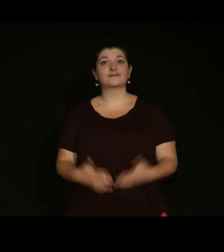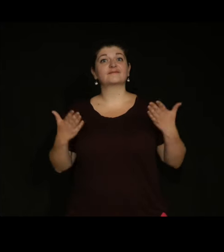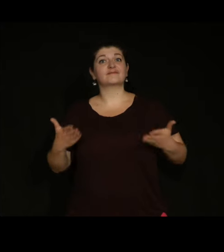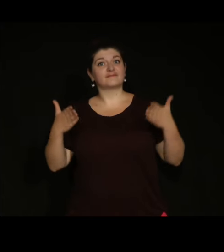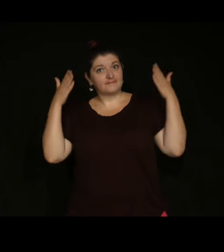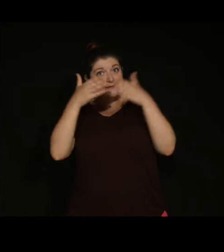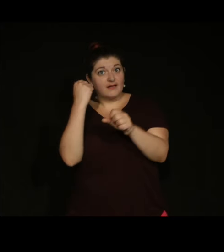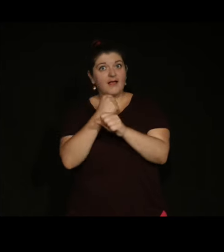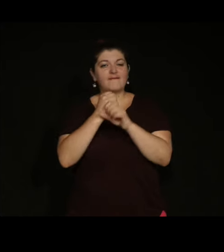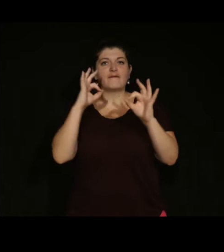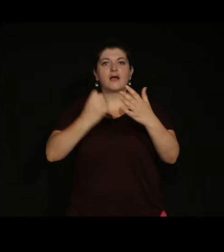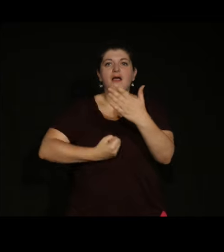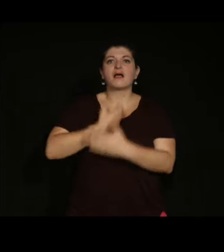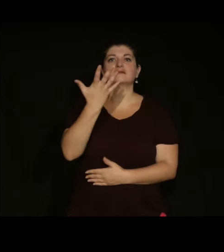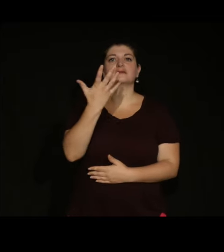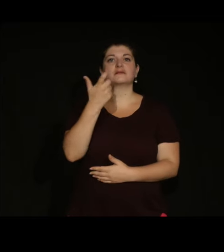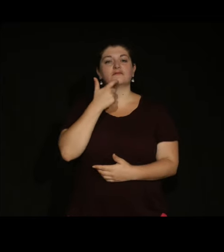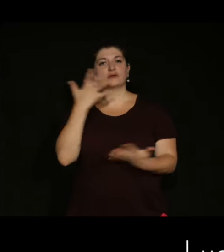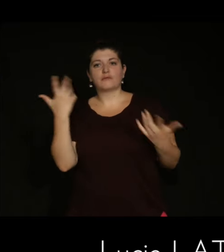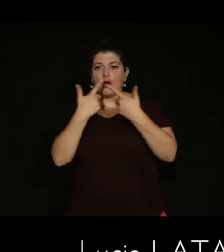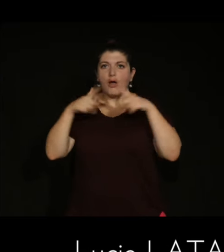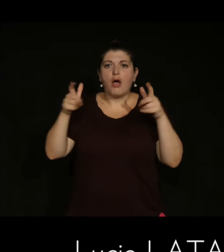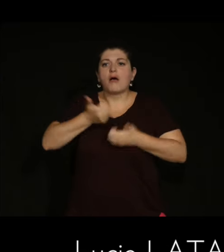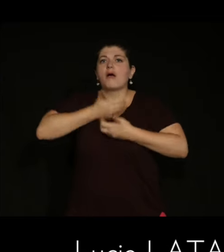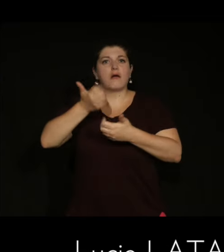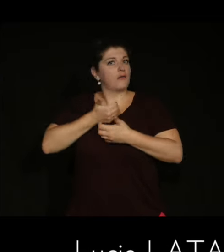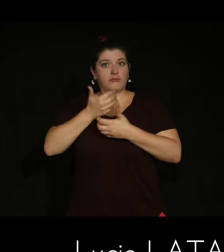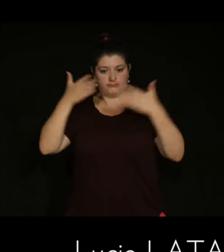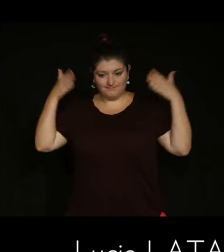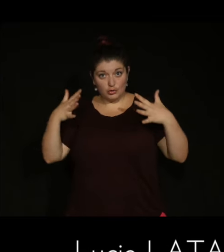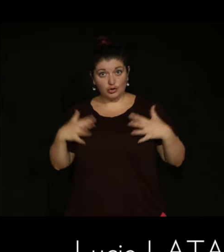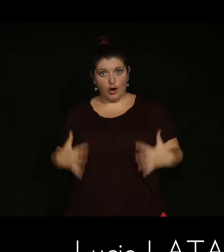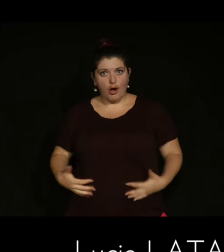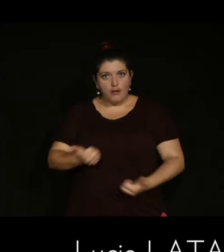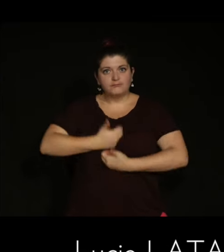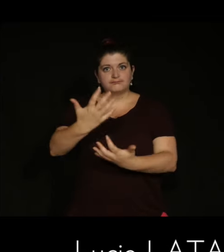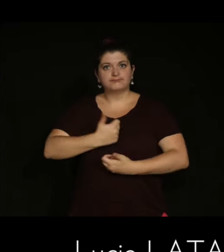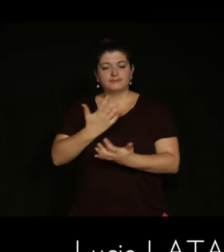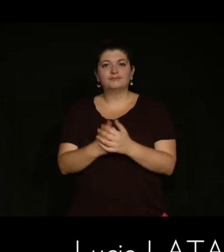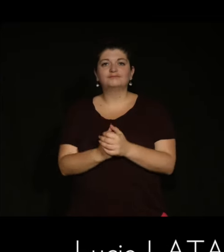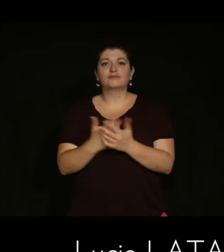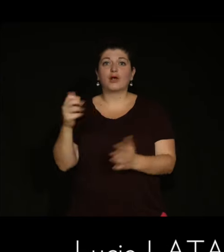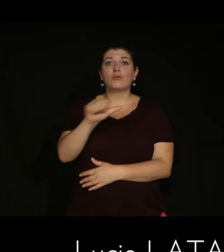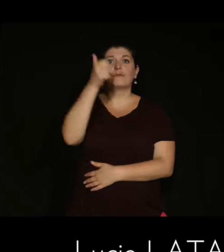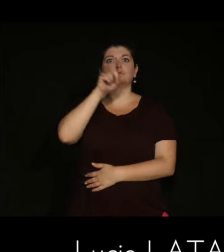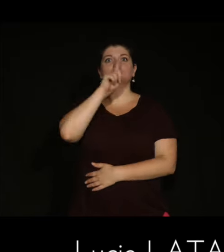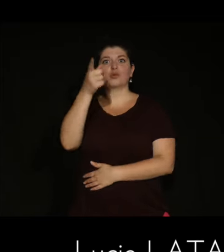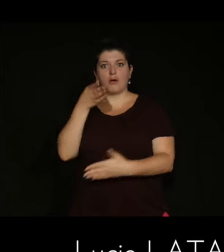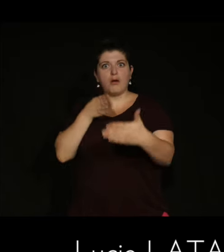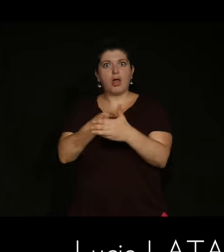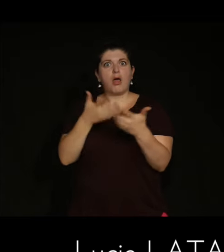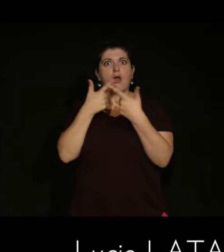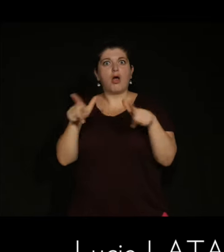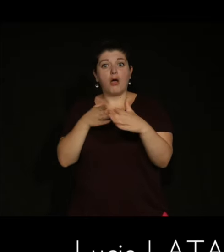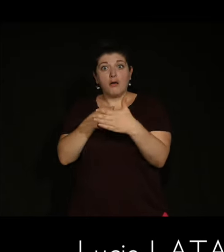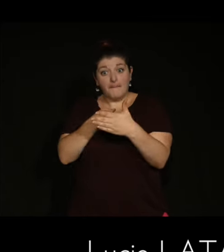On est dans un travail artistique, du coup, on parle avec le corps et il y a tout qui passe par là, en fait. Donc, dès qu'on fait tomber les barrières et qu'on sait qu'il